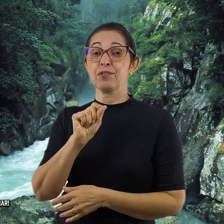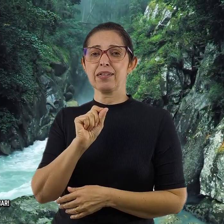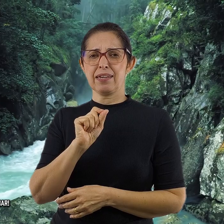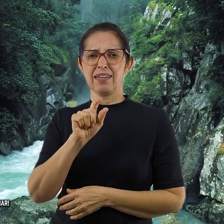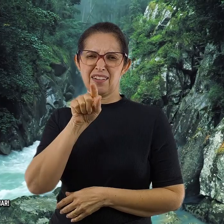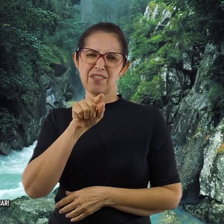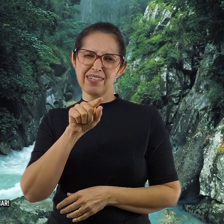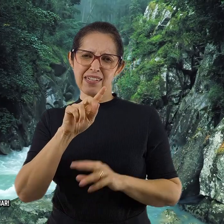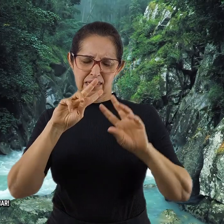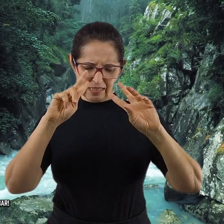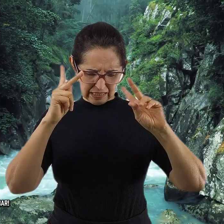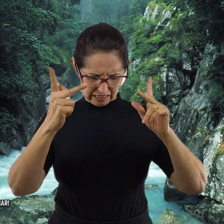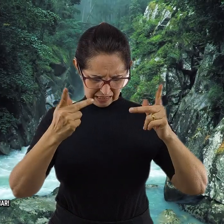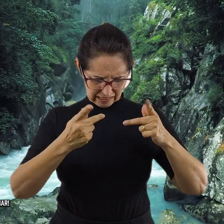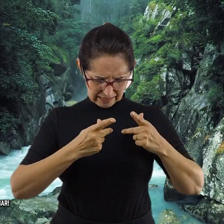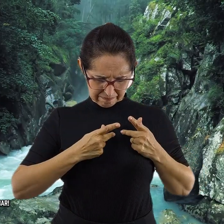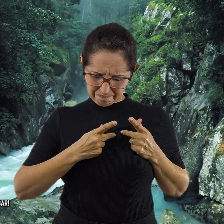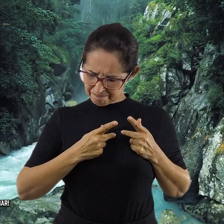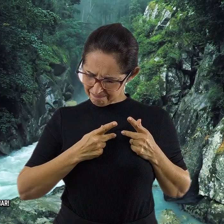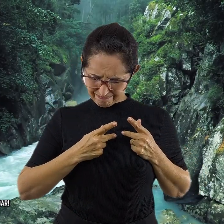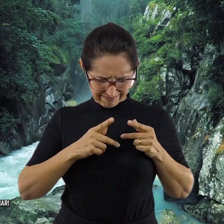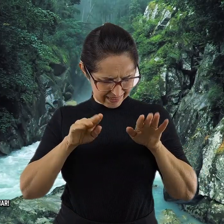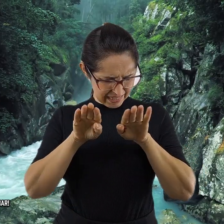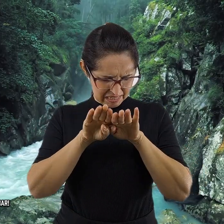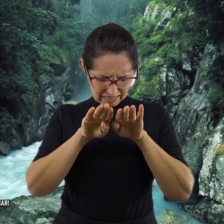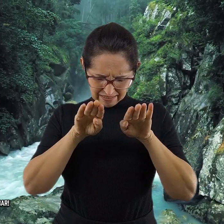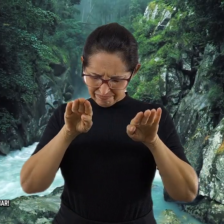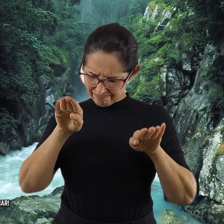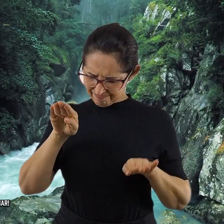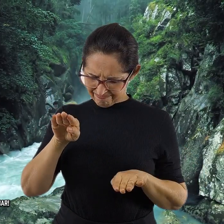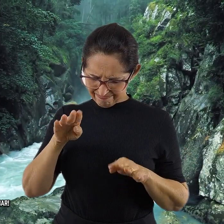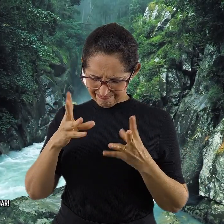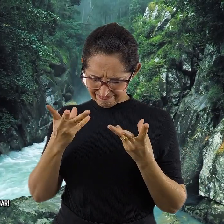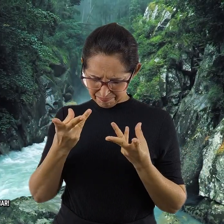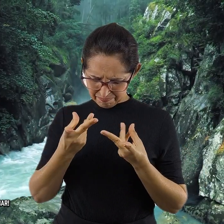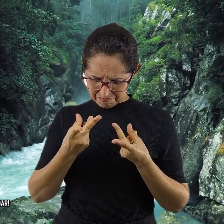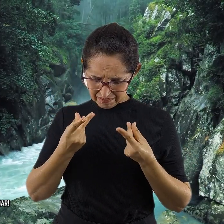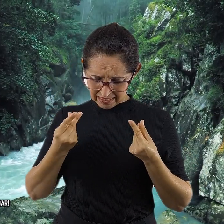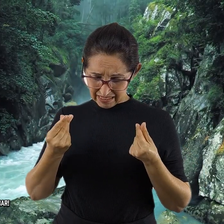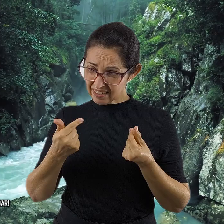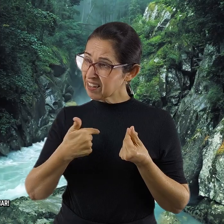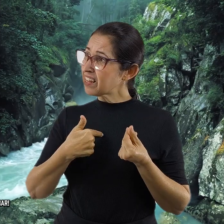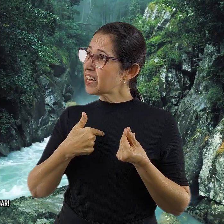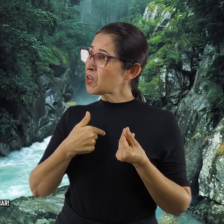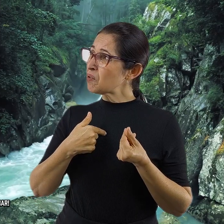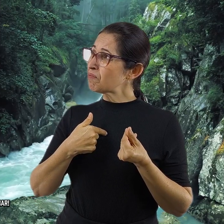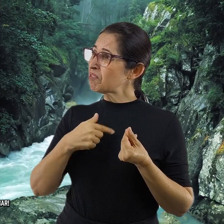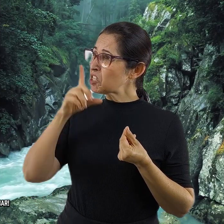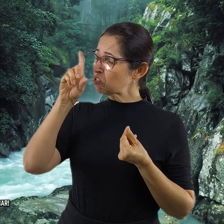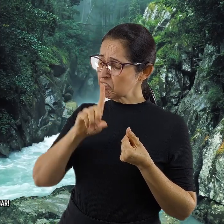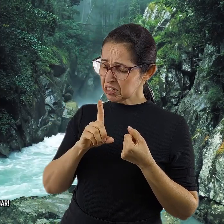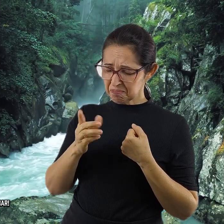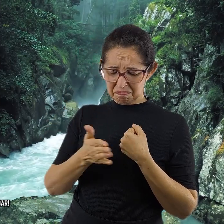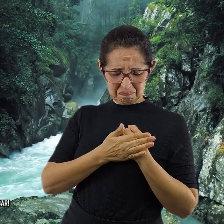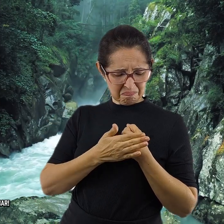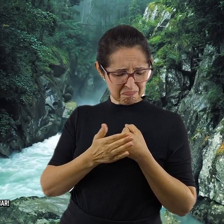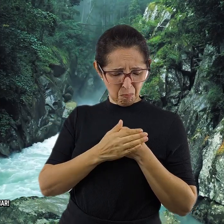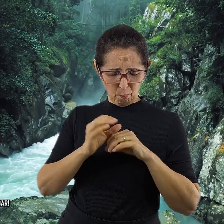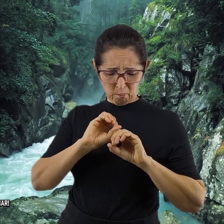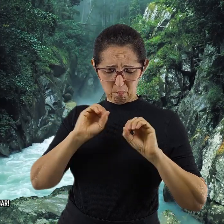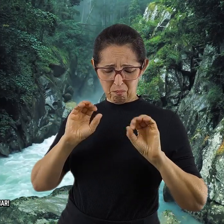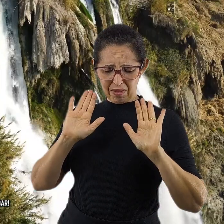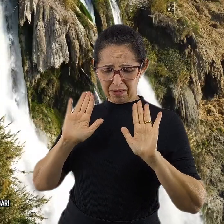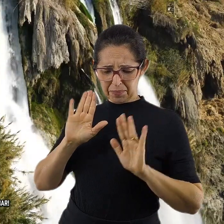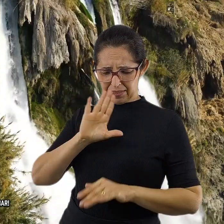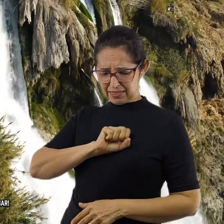você se sente indigno. Eu não mereço, eu não tenho direito, mas que amor